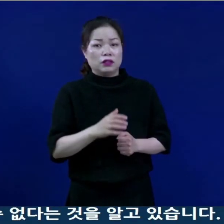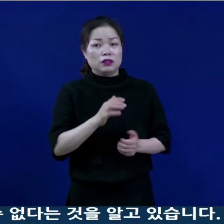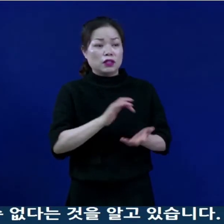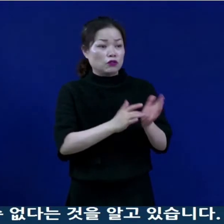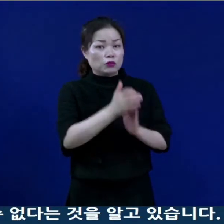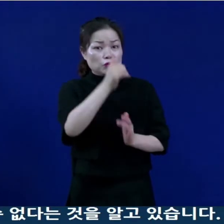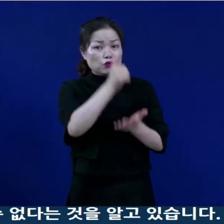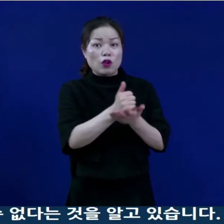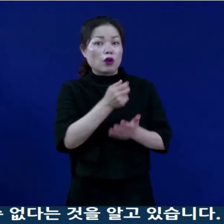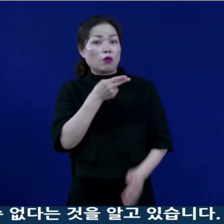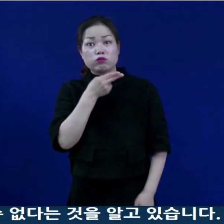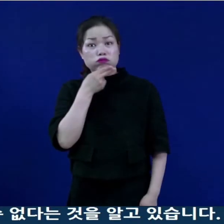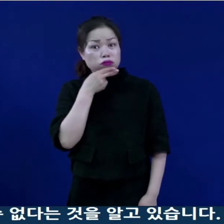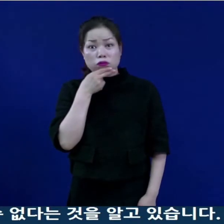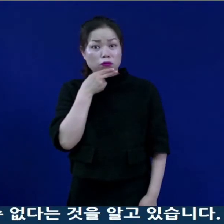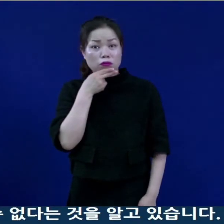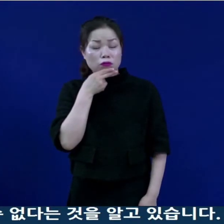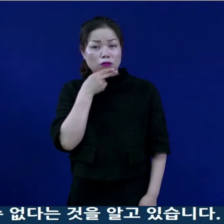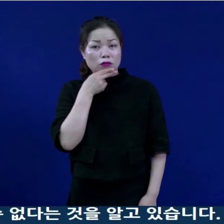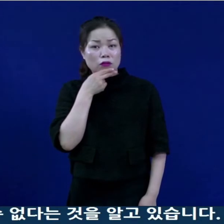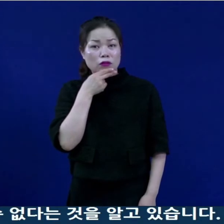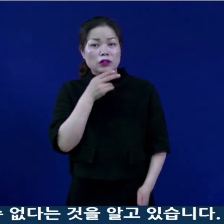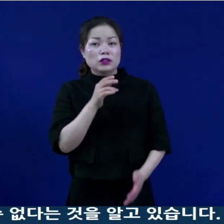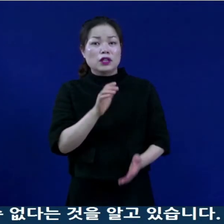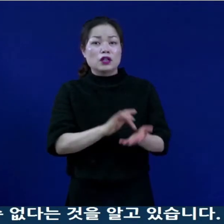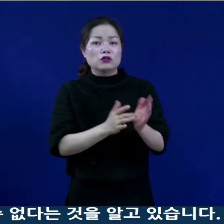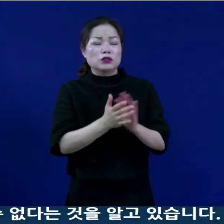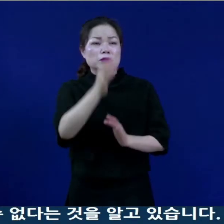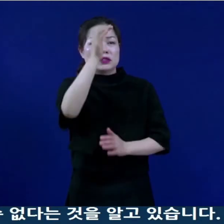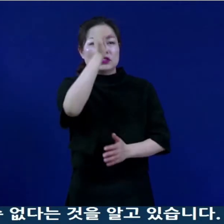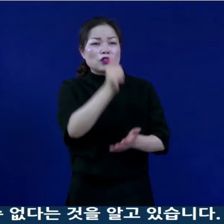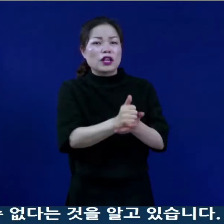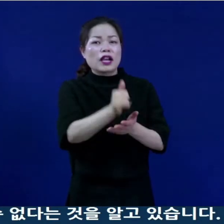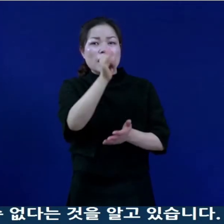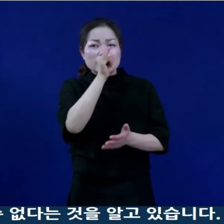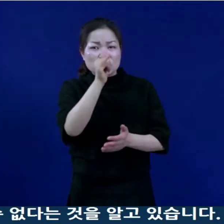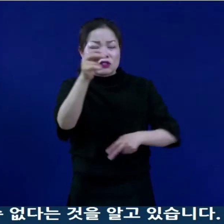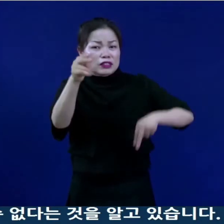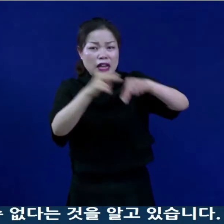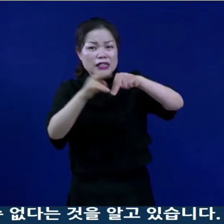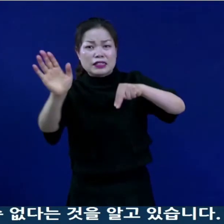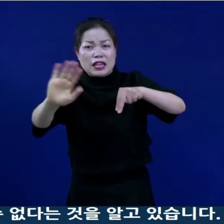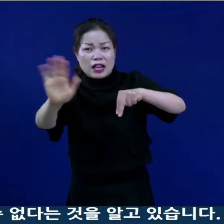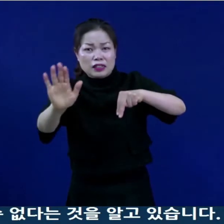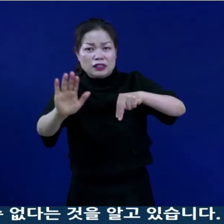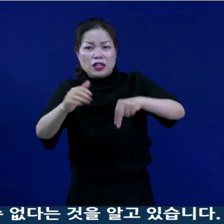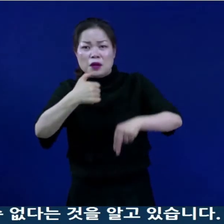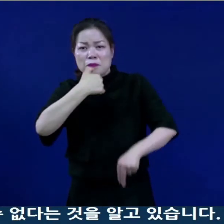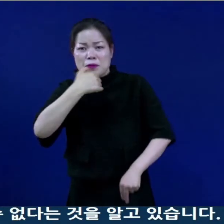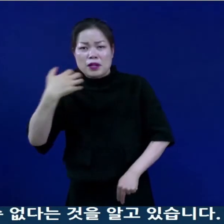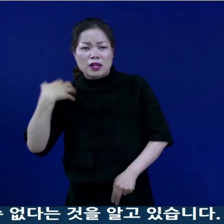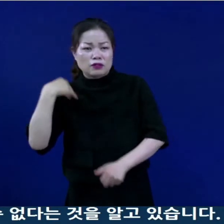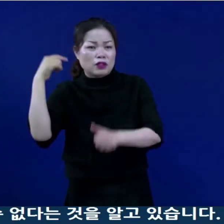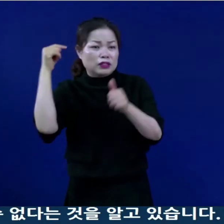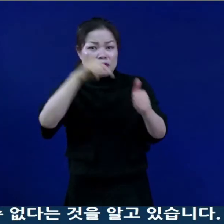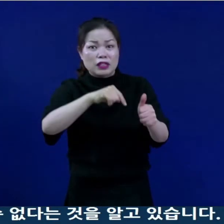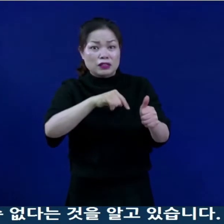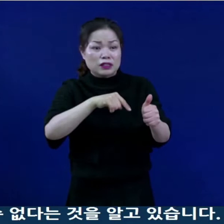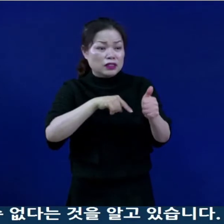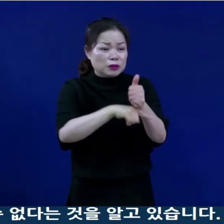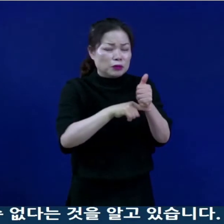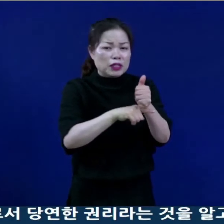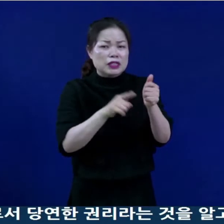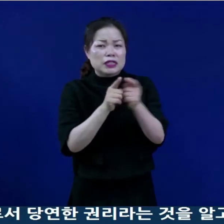분이셨죠. 결코 죄가 있어서 십자가에 달리신 것이 아닙니다. 빌라도가 누군가를 시켜서 신문한 것도 아니죠. 그가